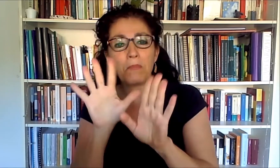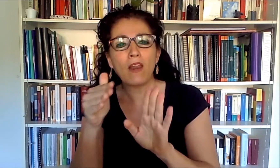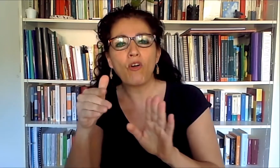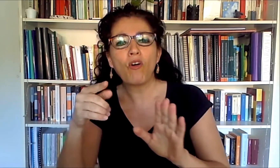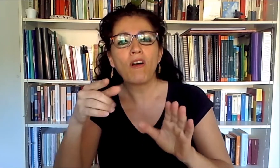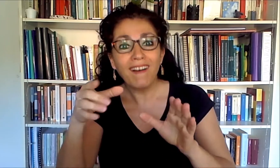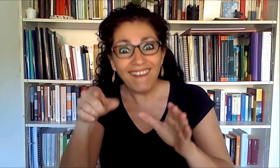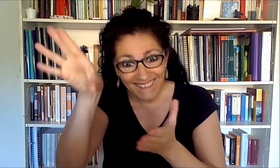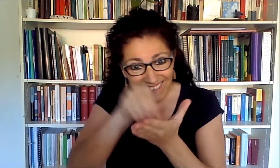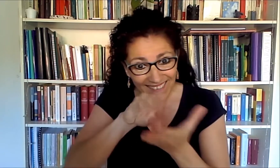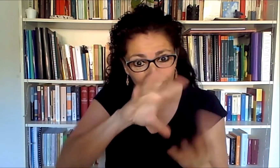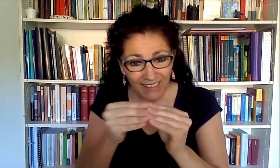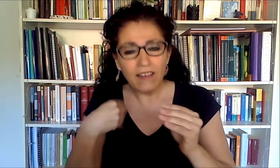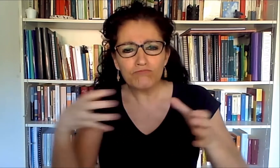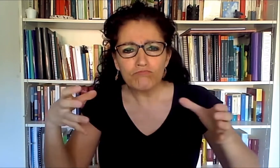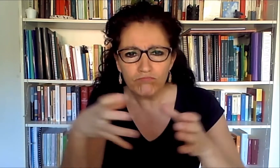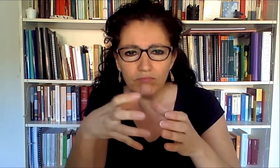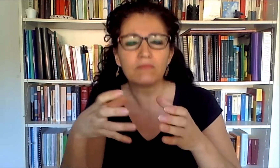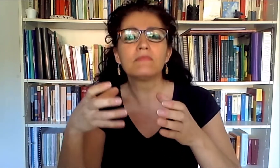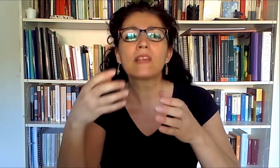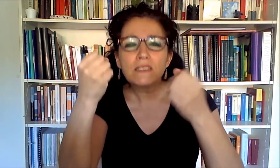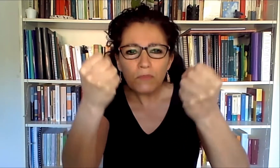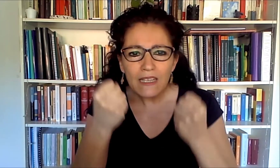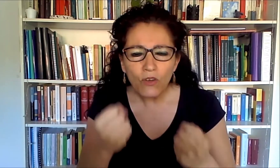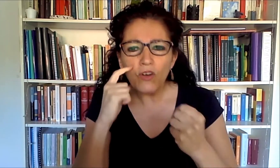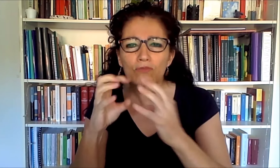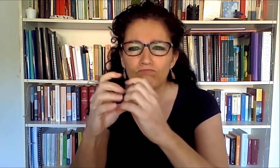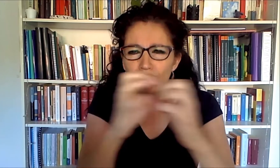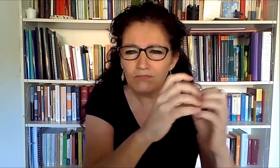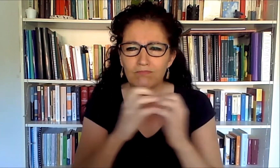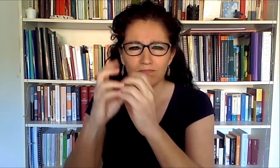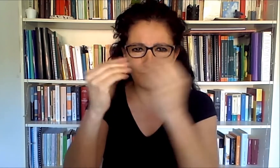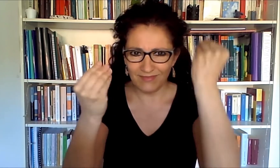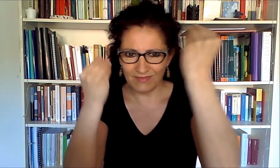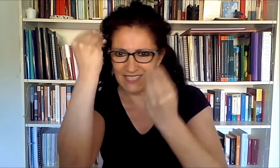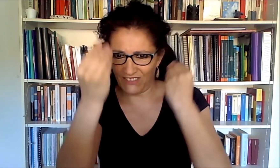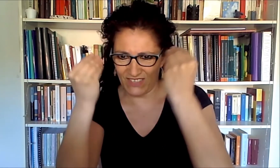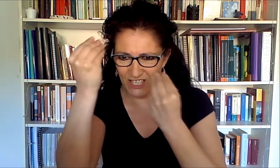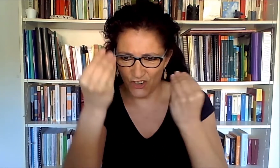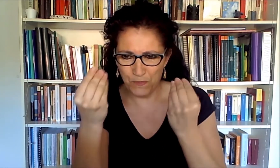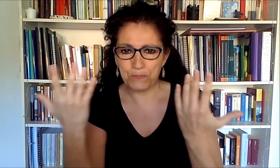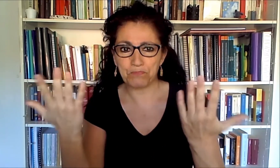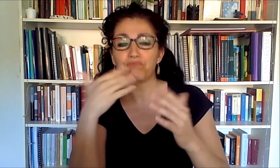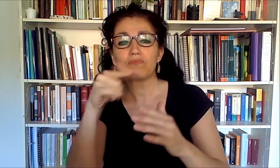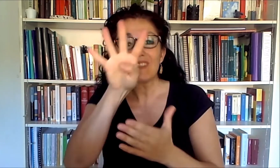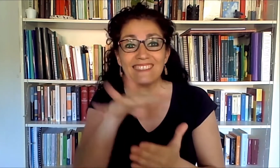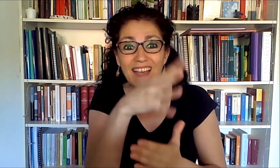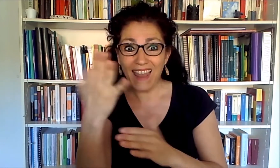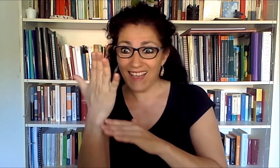La escala propuesta para realizar la evaluación de la situación sociolingüística de la lengua de signos española contiene una serie de criterios para medir el